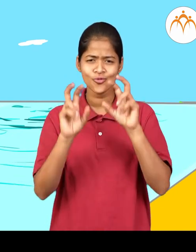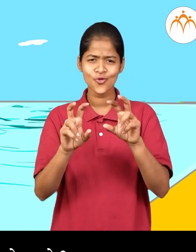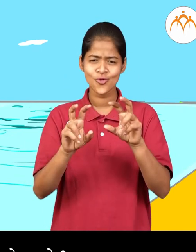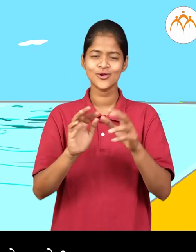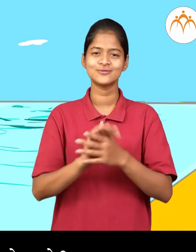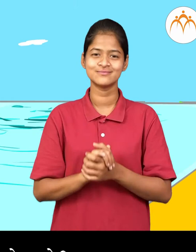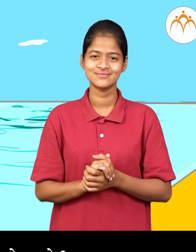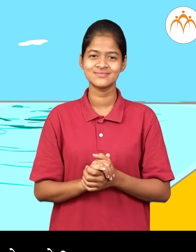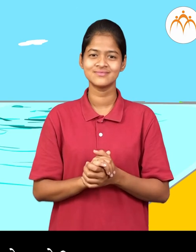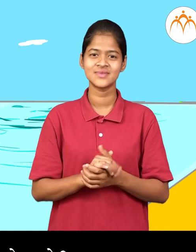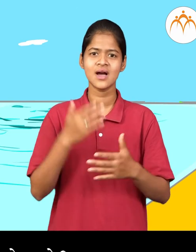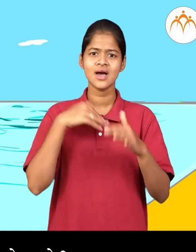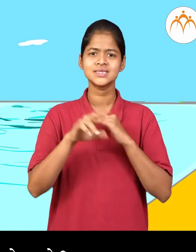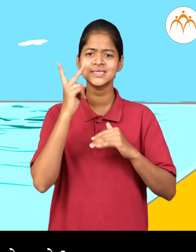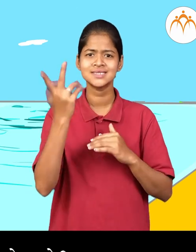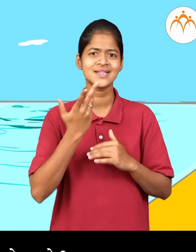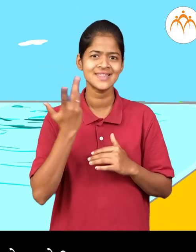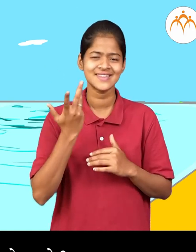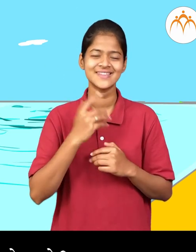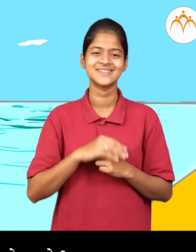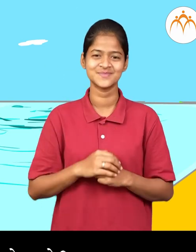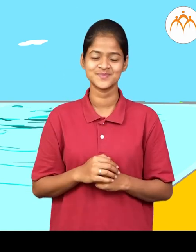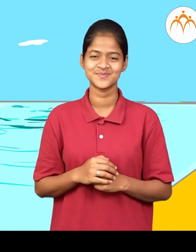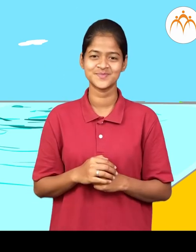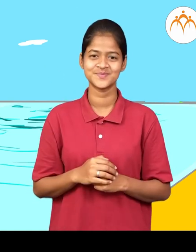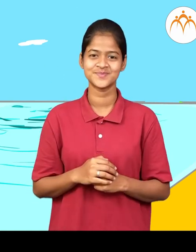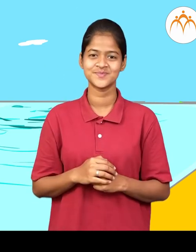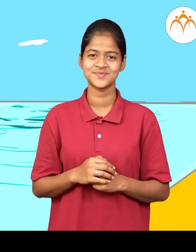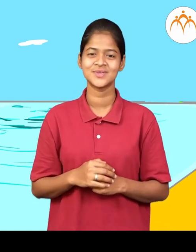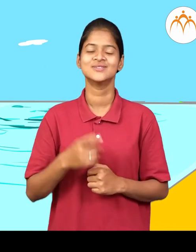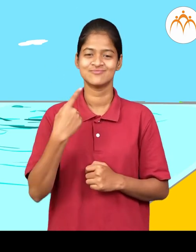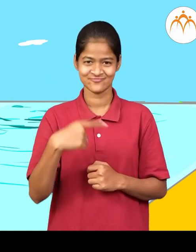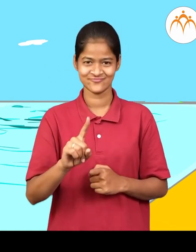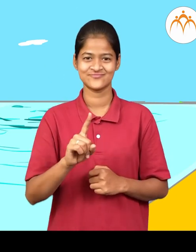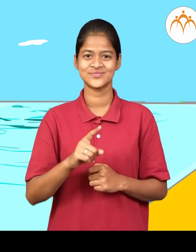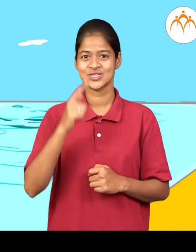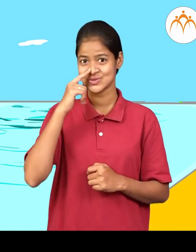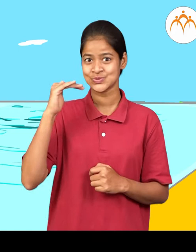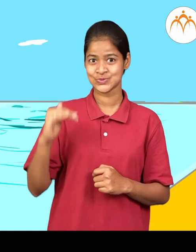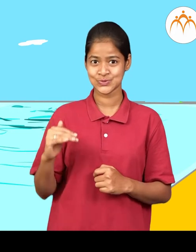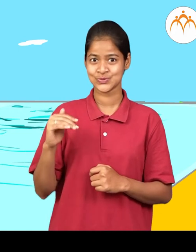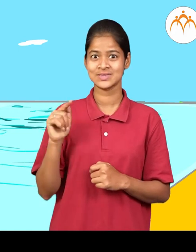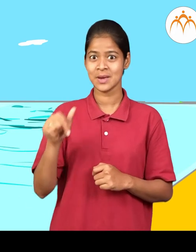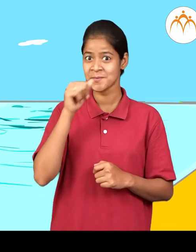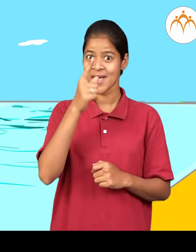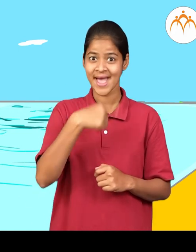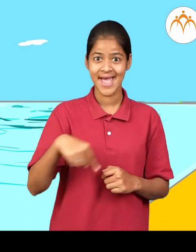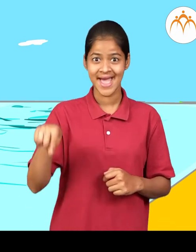चित्रित कर देते आए मुलगी तलाव का